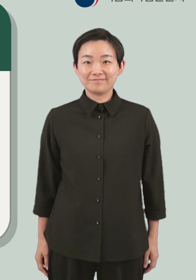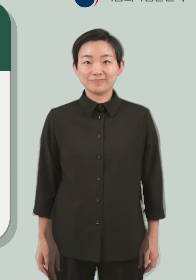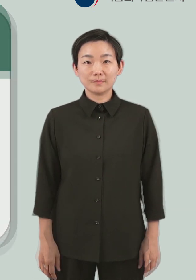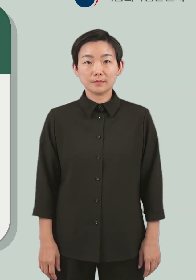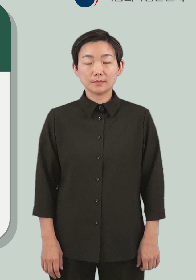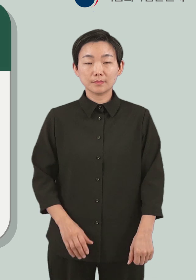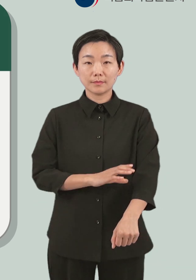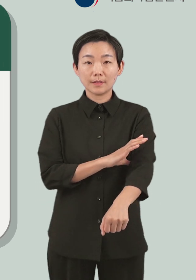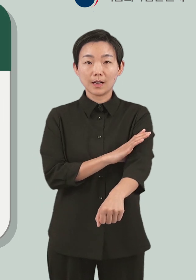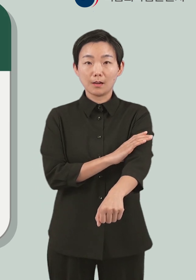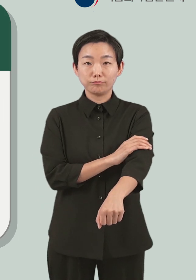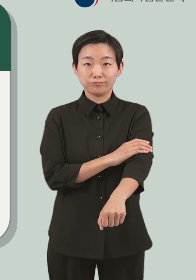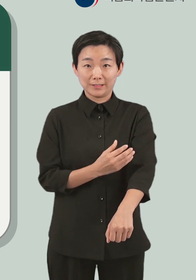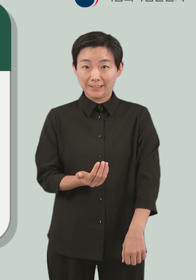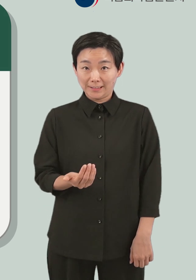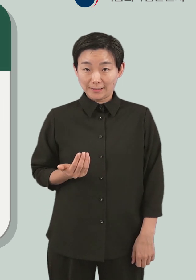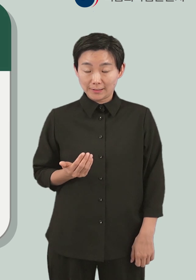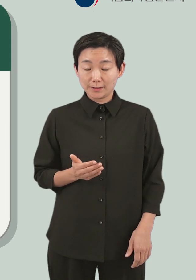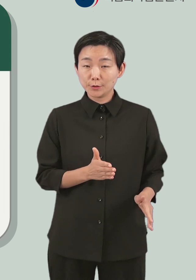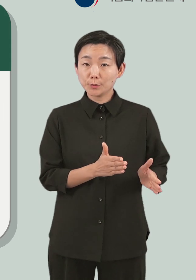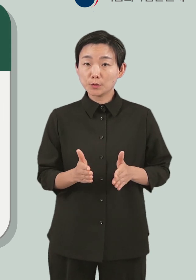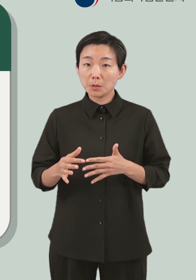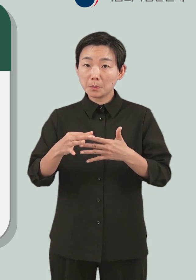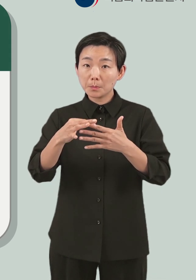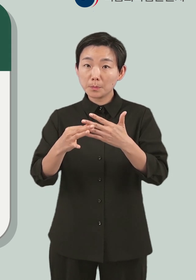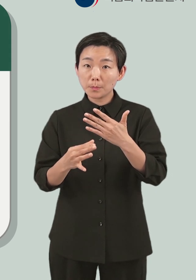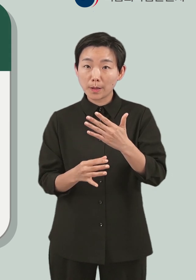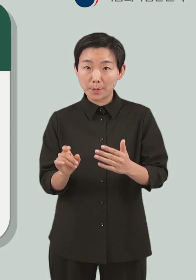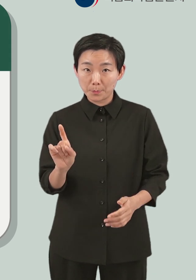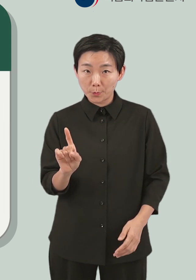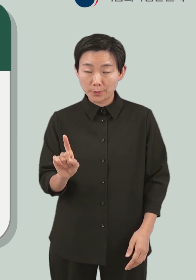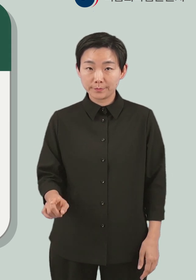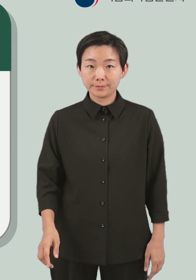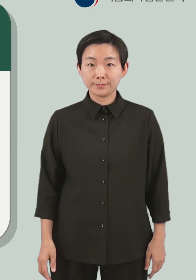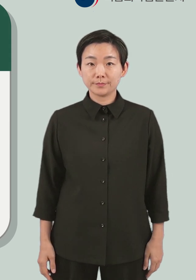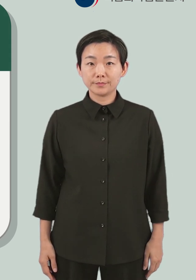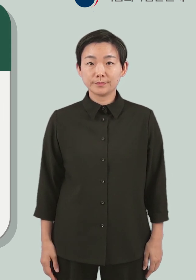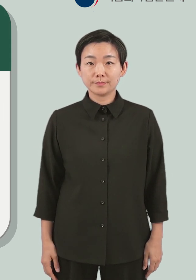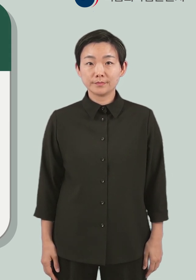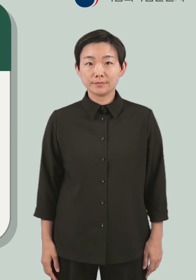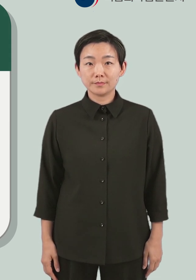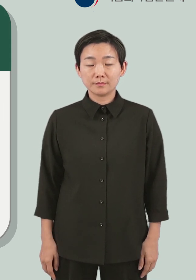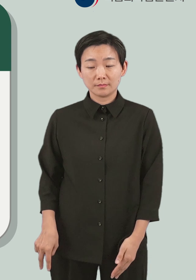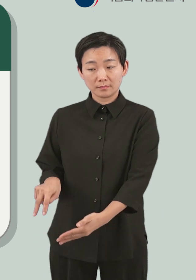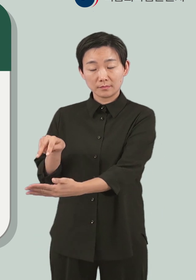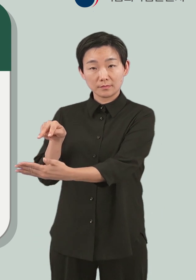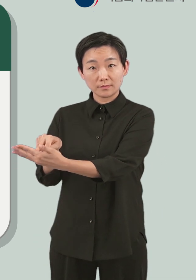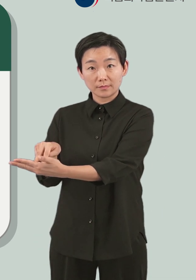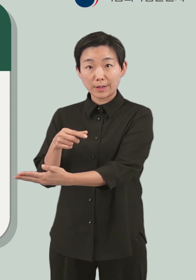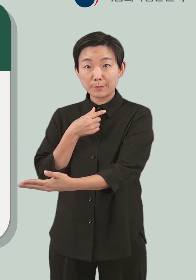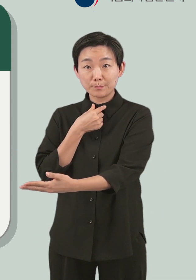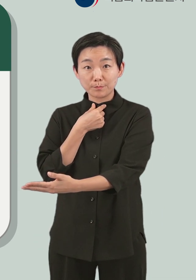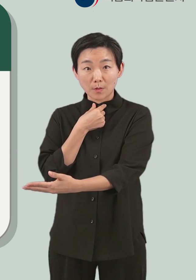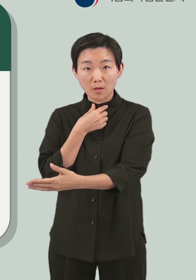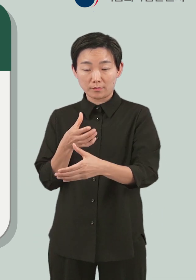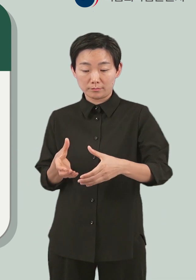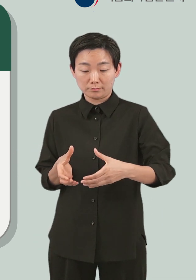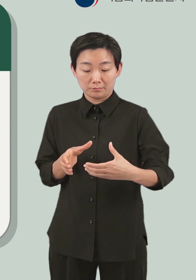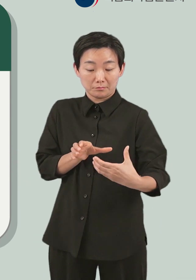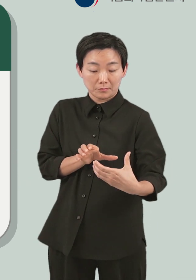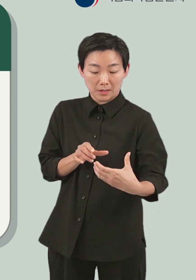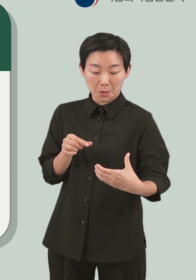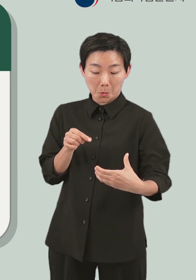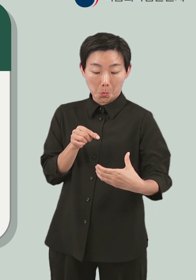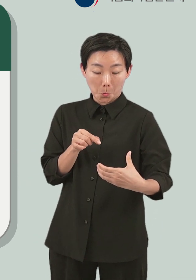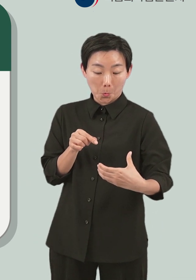있습니다. 이 의료기기의 사용 전 준비사항은 무엇입니까? 전원선을 연결하여 사용할 경우 본체